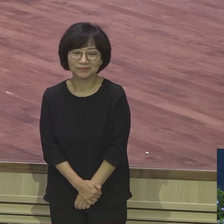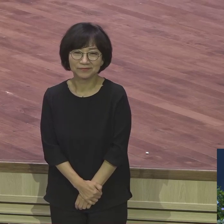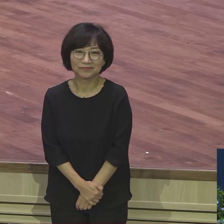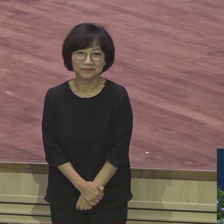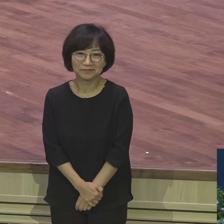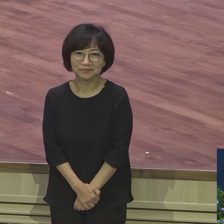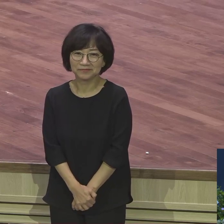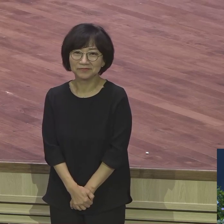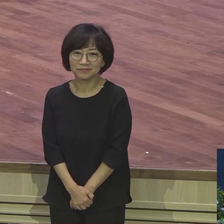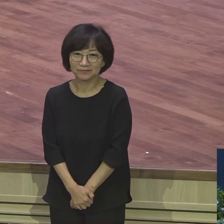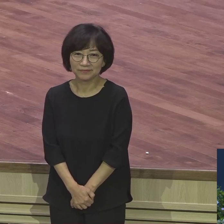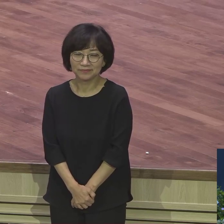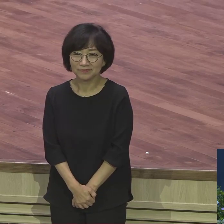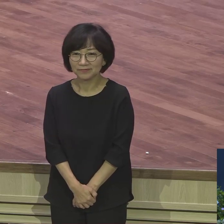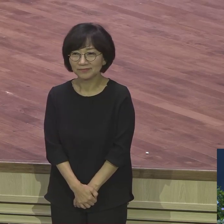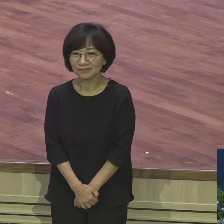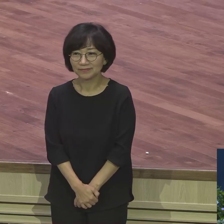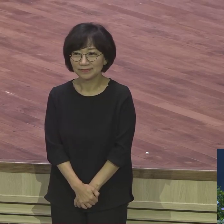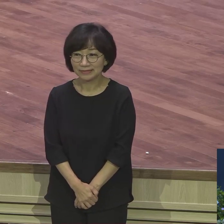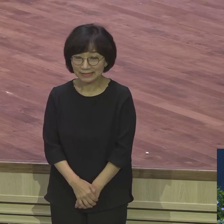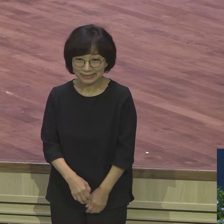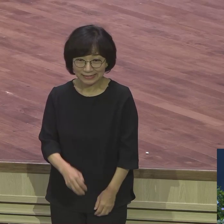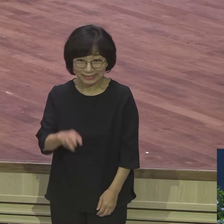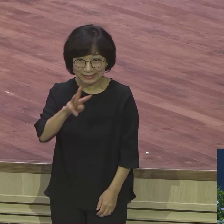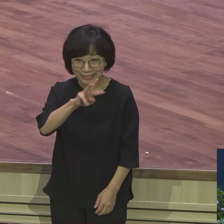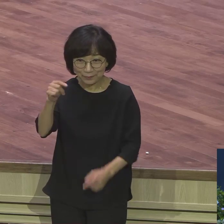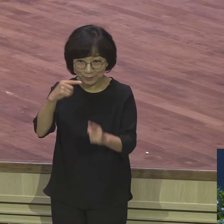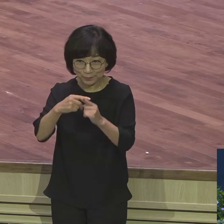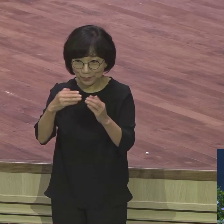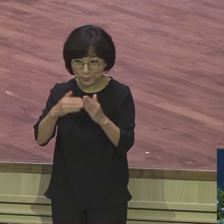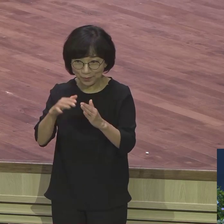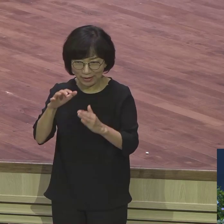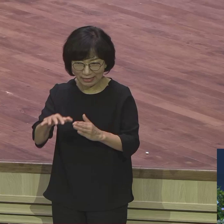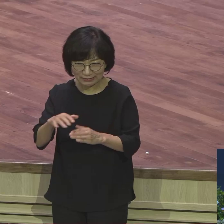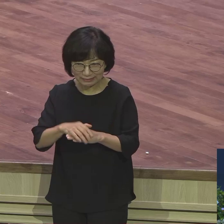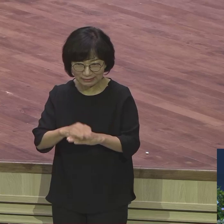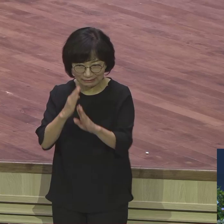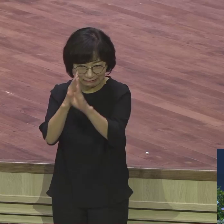우리 예원교회는 그런 분이 한 분도 없는 줄 확신합니다